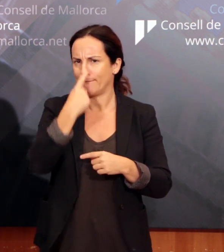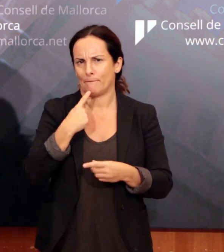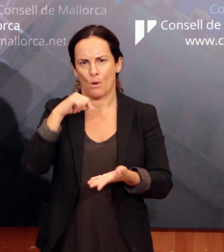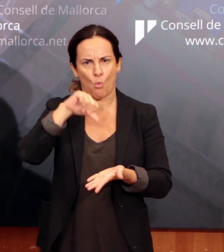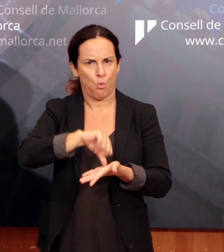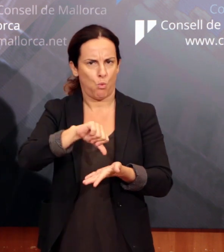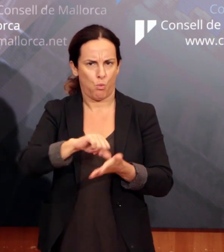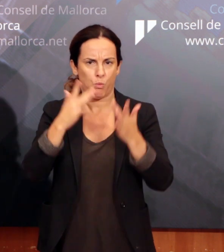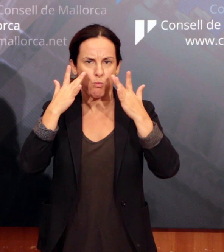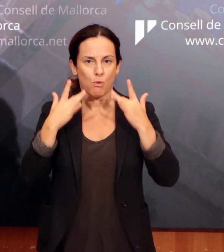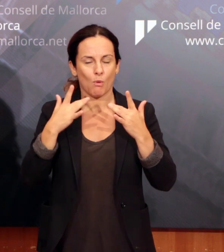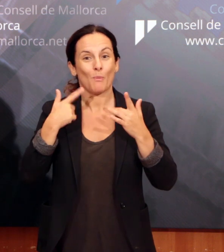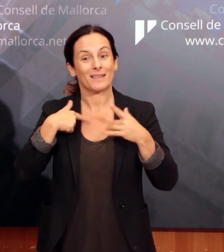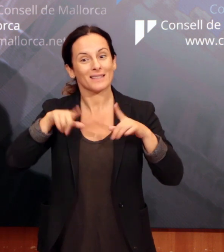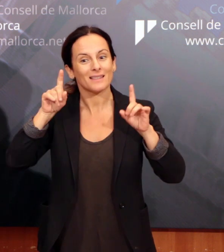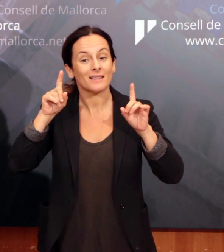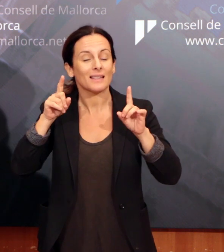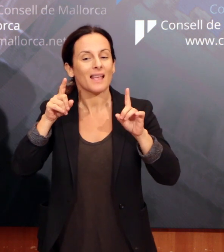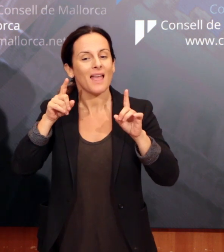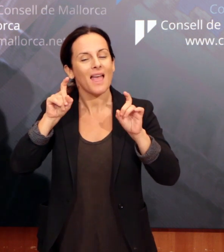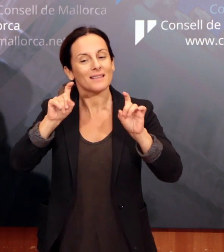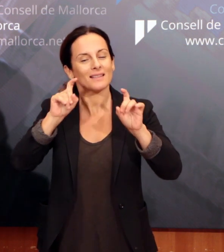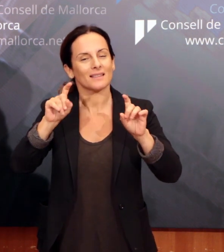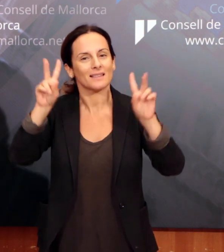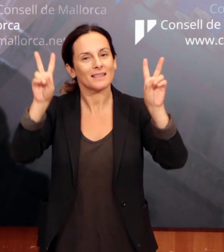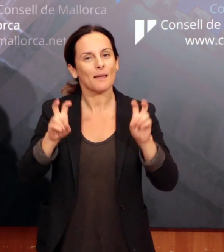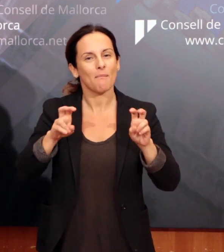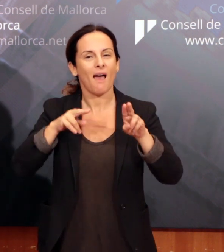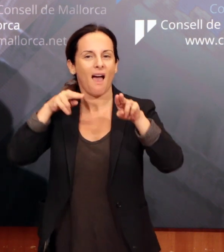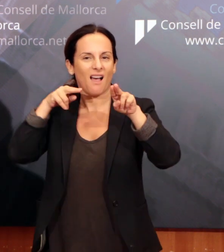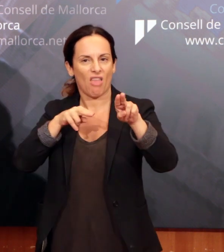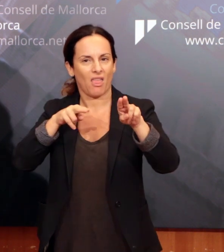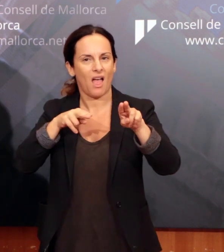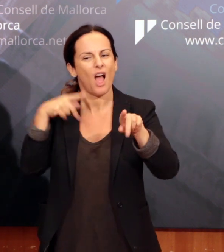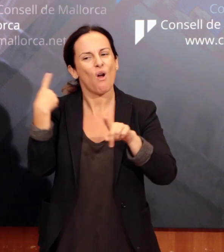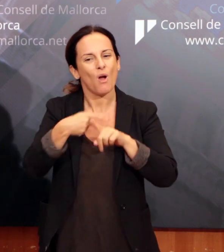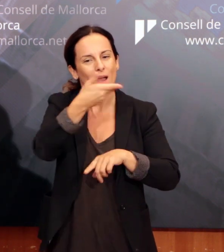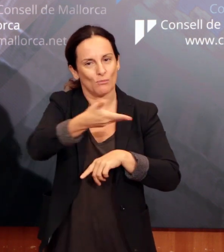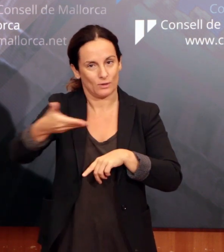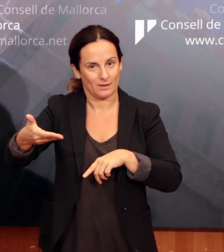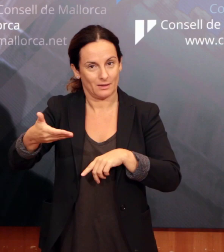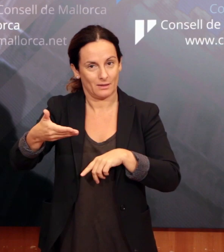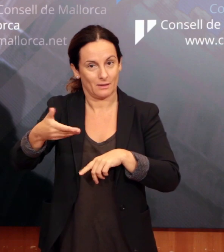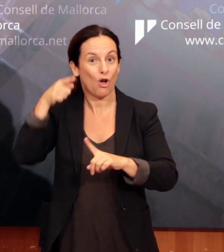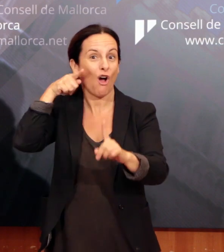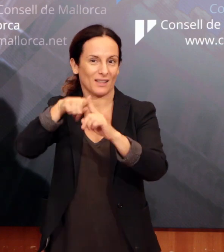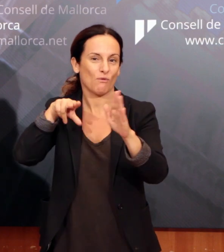donar a conèixer aquests valors materials i materials de la casa. Això és el nostre objectiu.